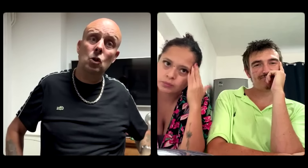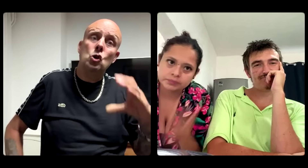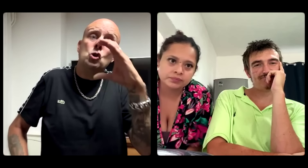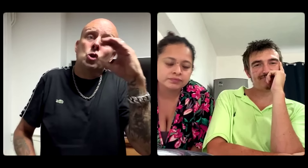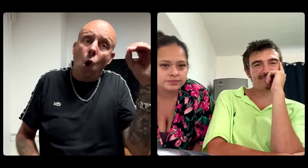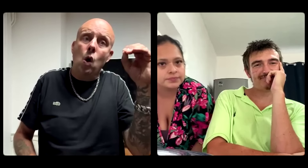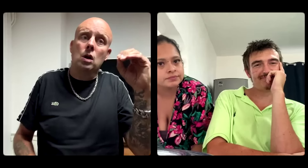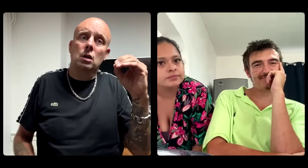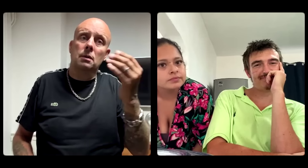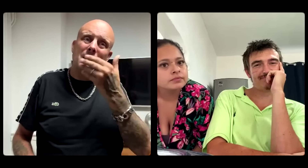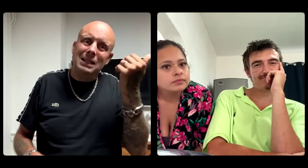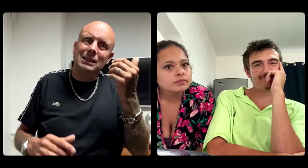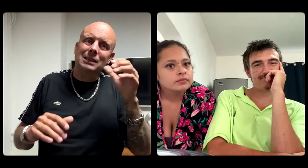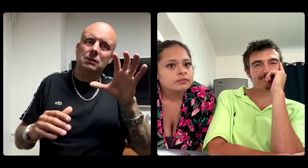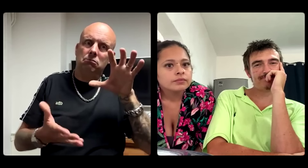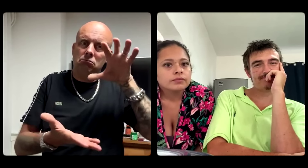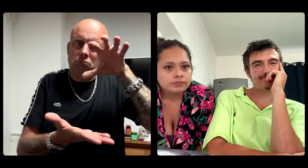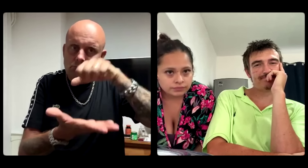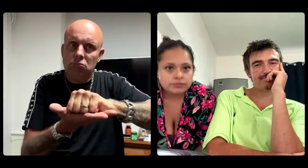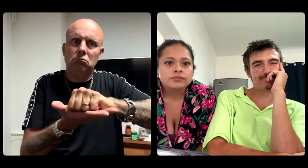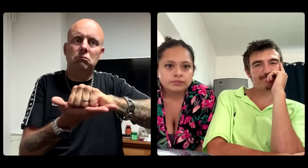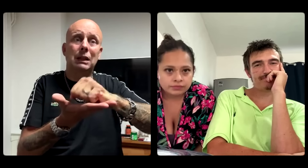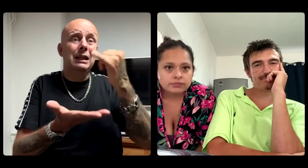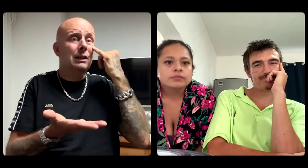Ik dacht dat zij sowieso.